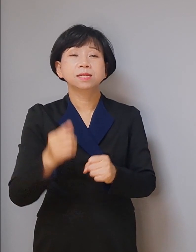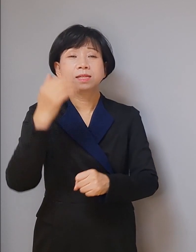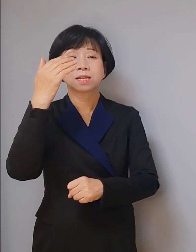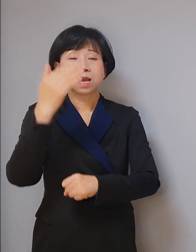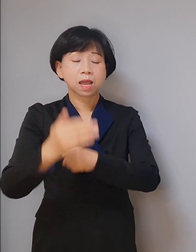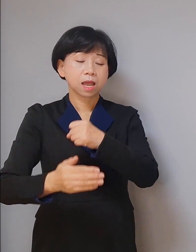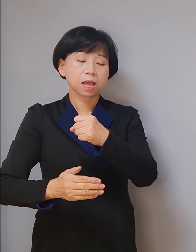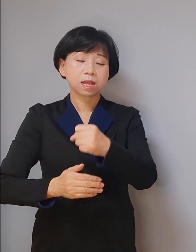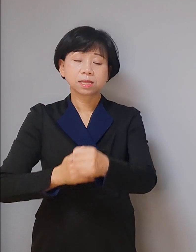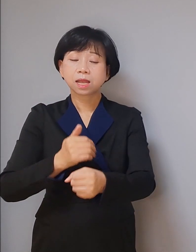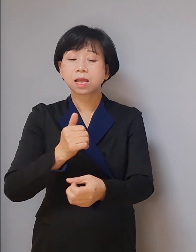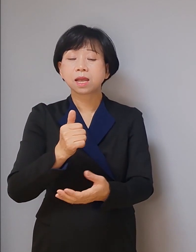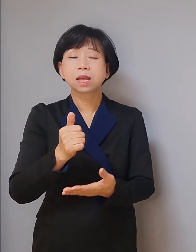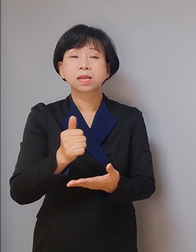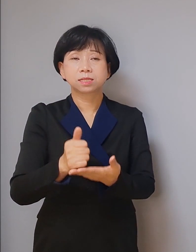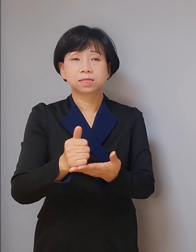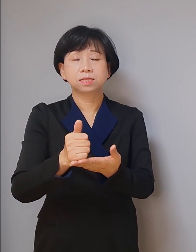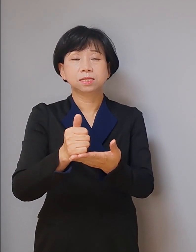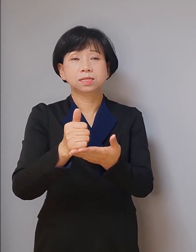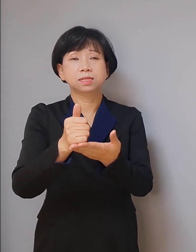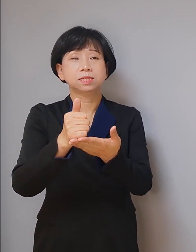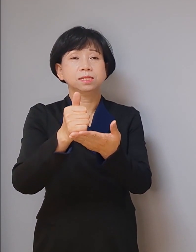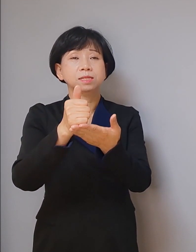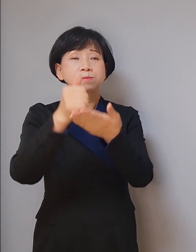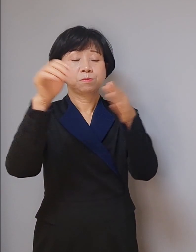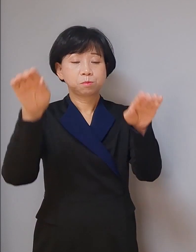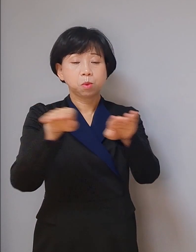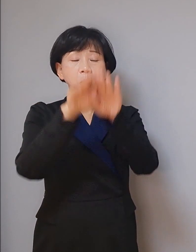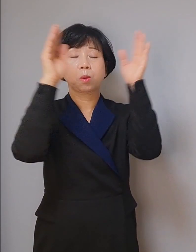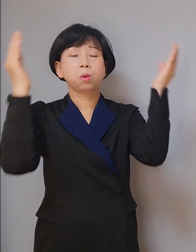살아계시. 우리 한 번 더 찬양합니다. 모든 영광,